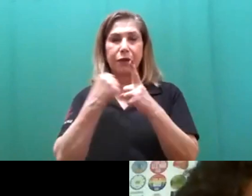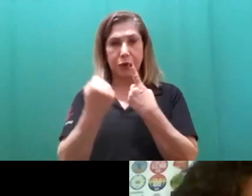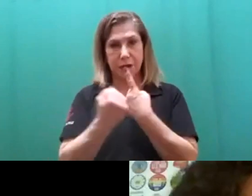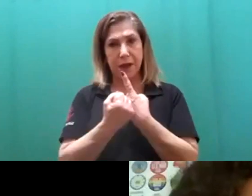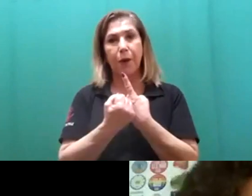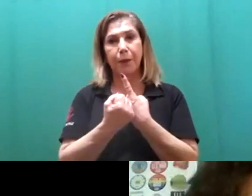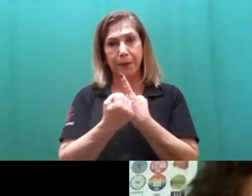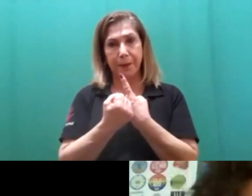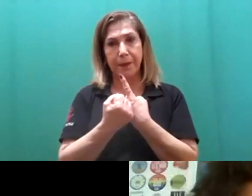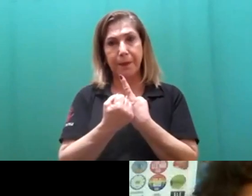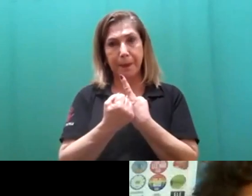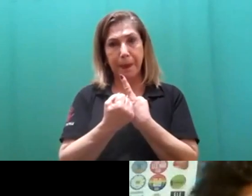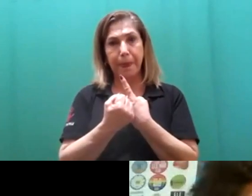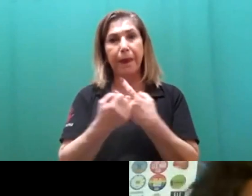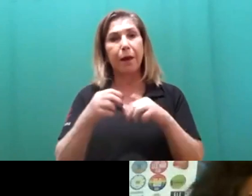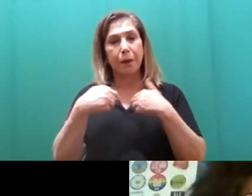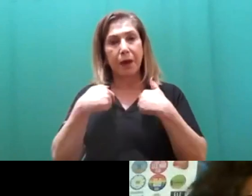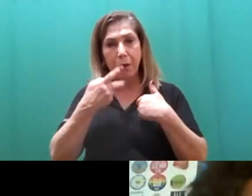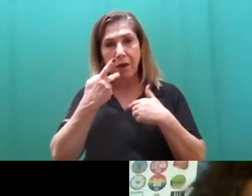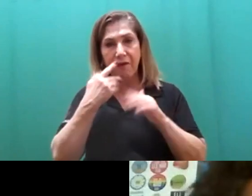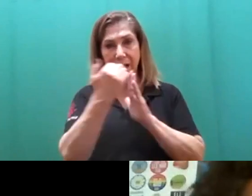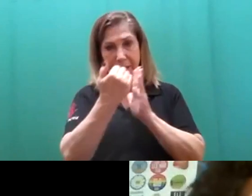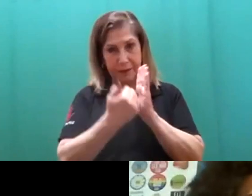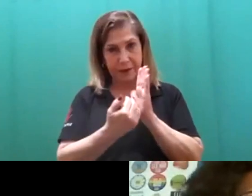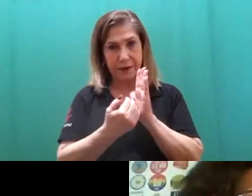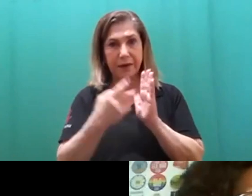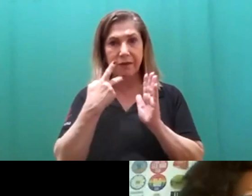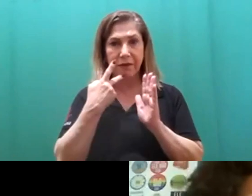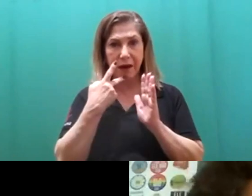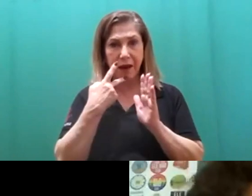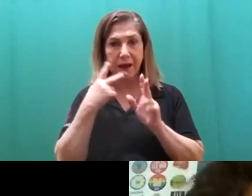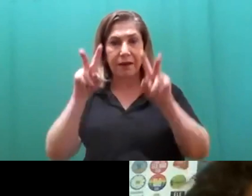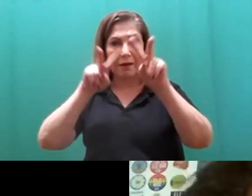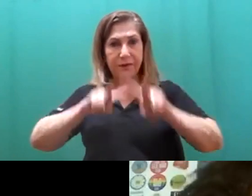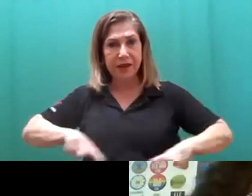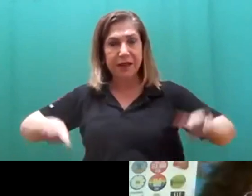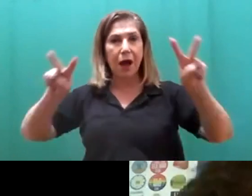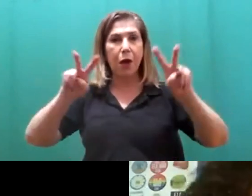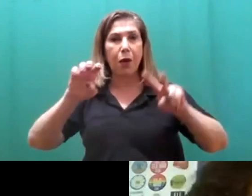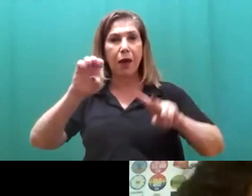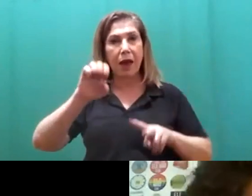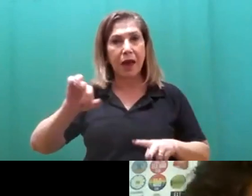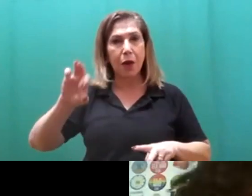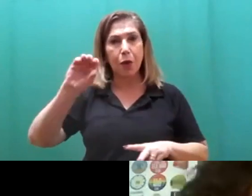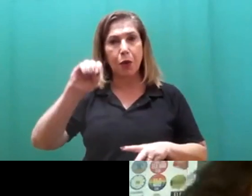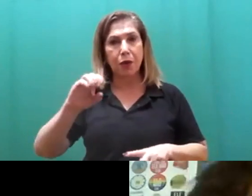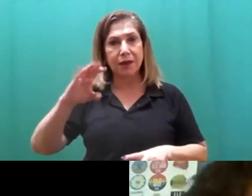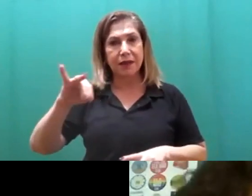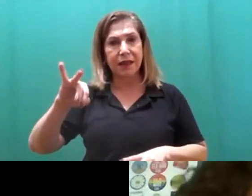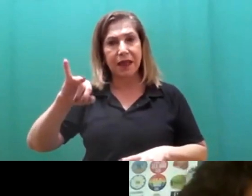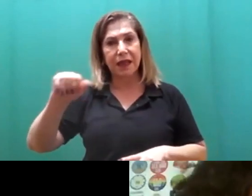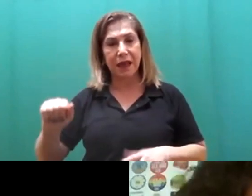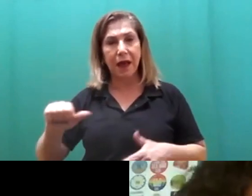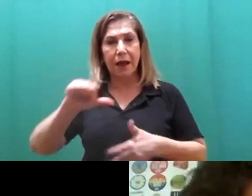foi nesse processo que eu quis colocar a visão eurocêntrica. E, infelizmente, a América Latina, os nossos governos